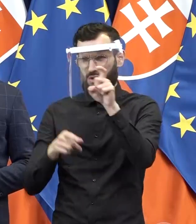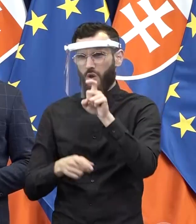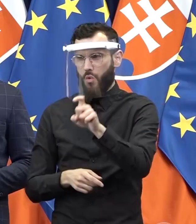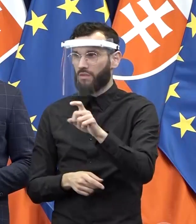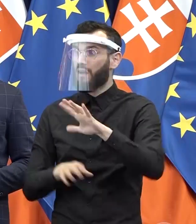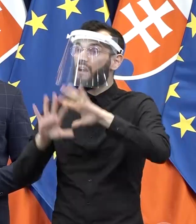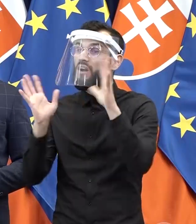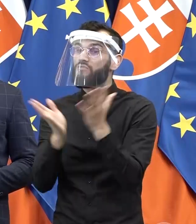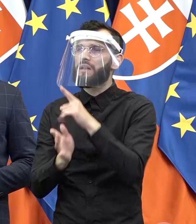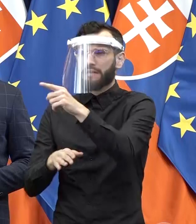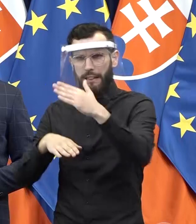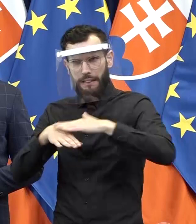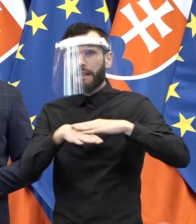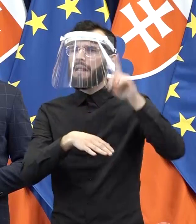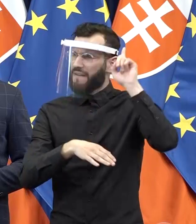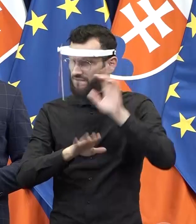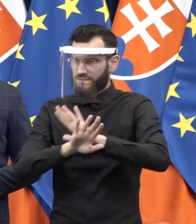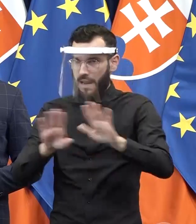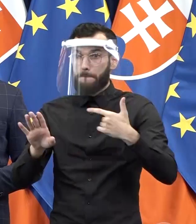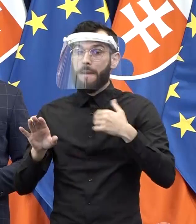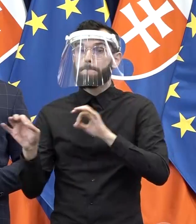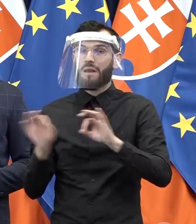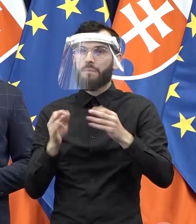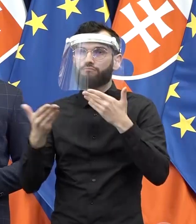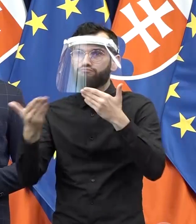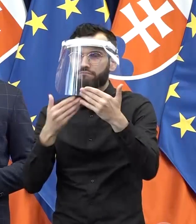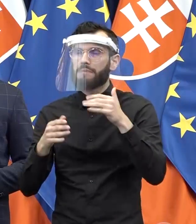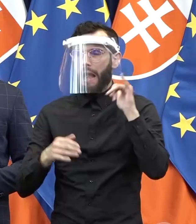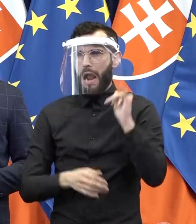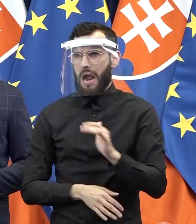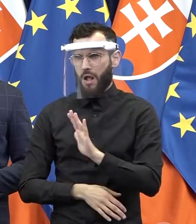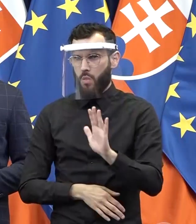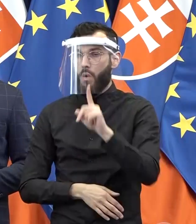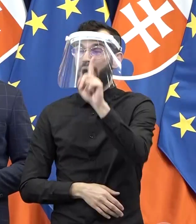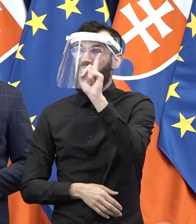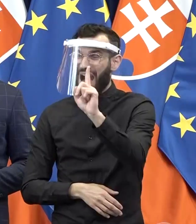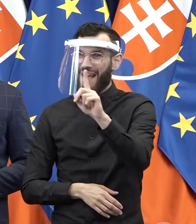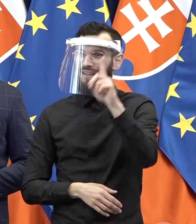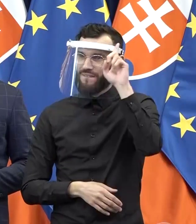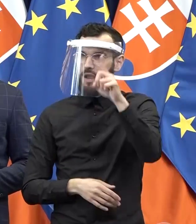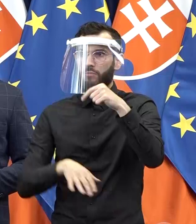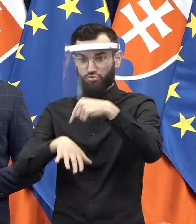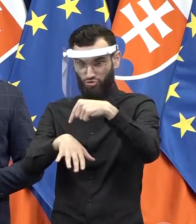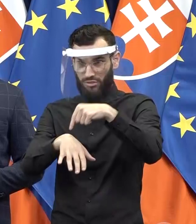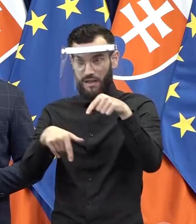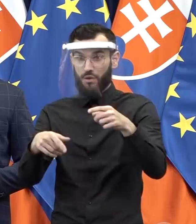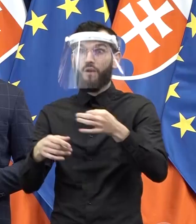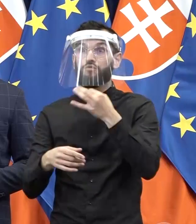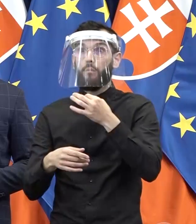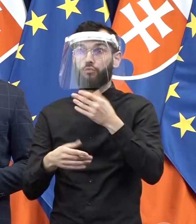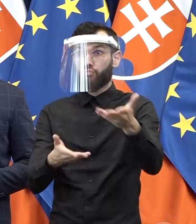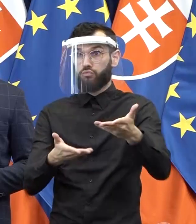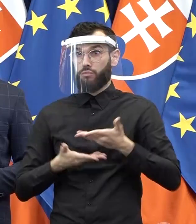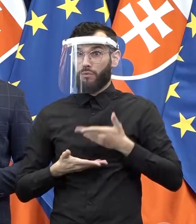Samozrejme, všetky tieto podnetí evidujeme a sme pripravení o nich rokovať, ale keď si zoberete aj vlastne samotný ten čas, tak v sobotu sme boli